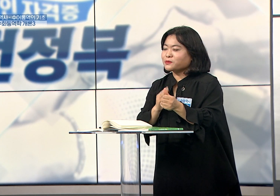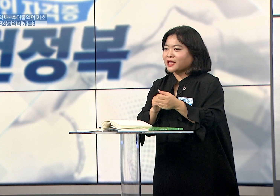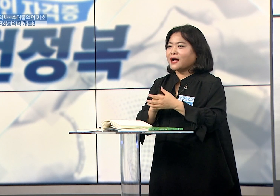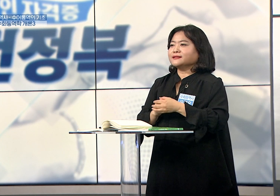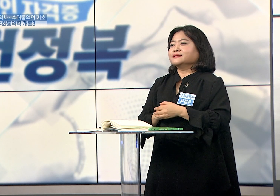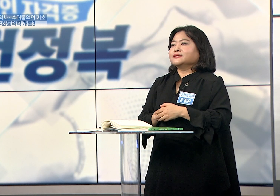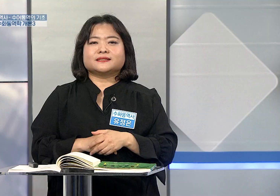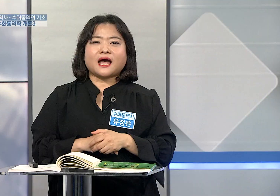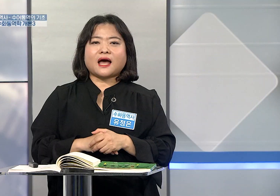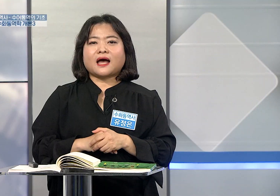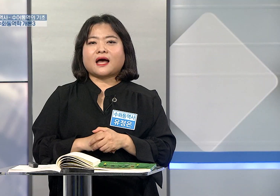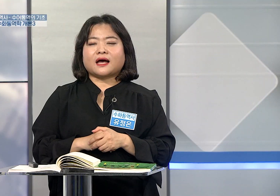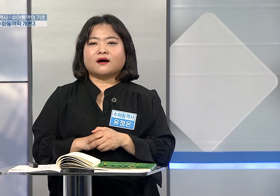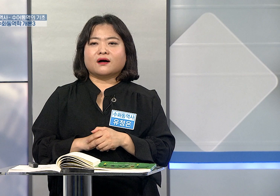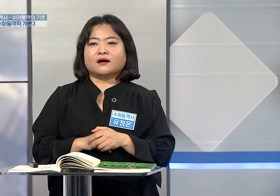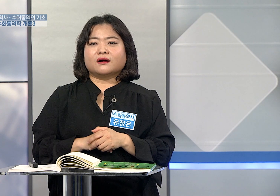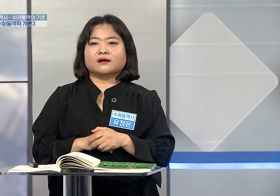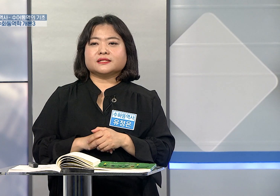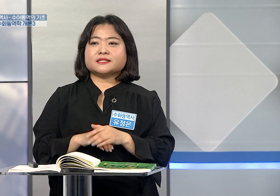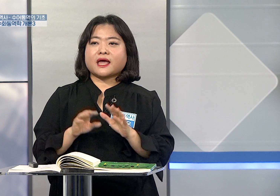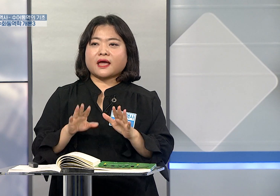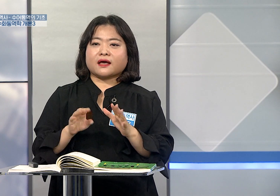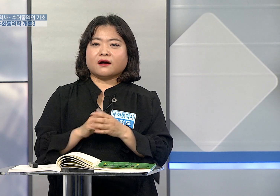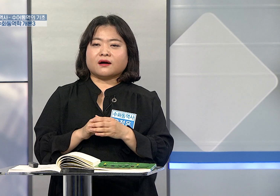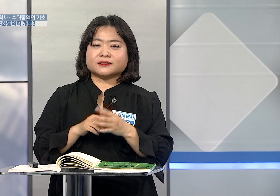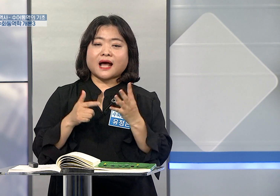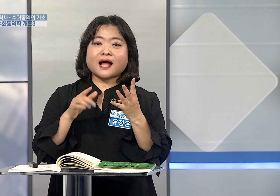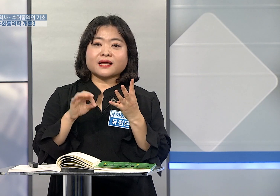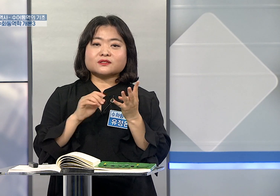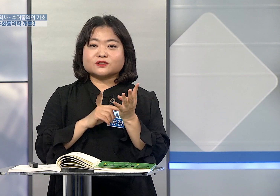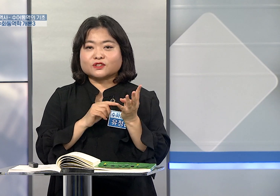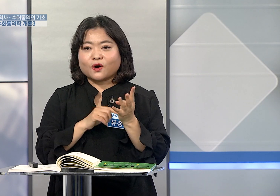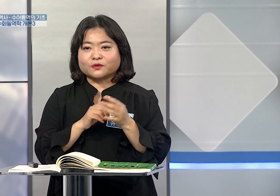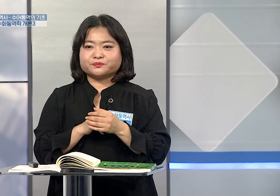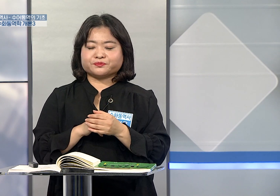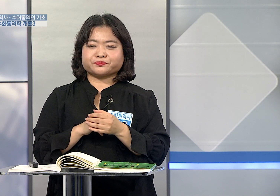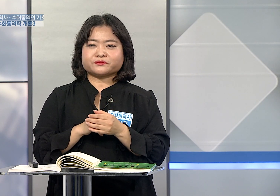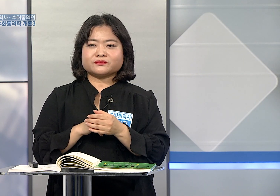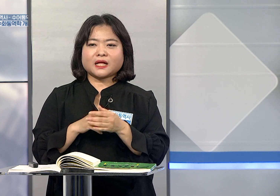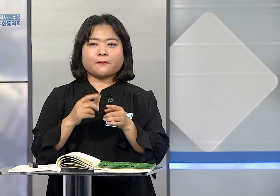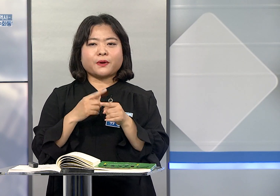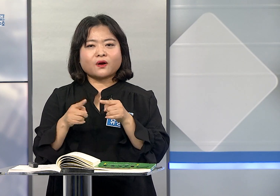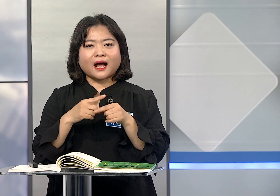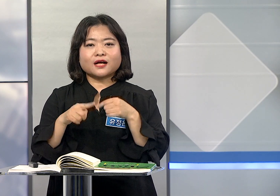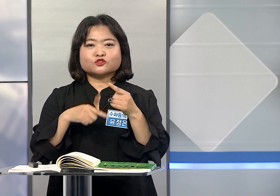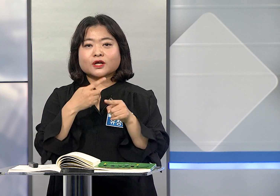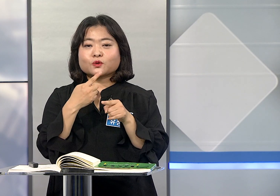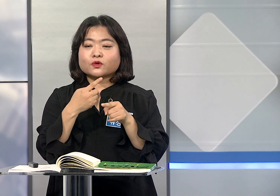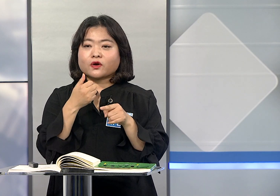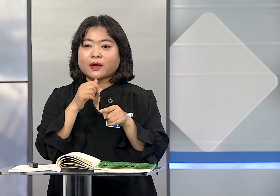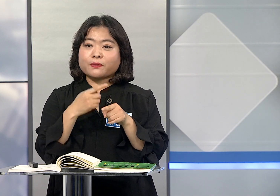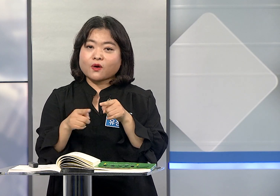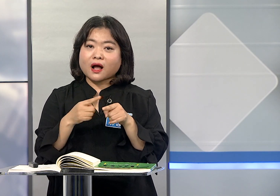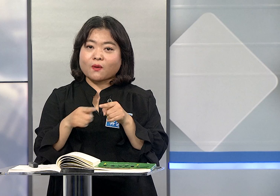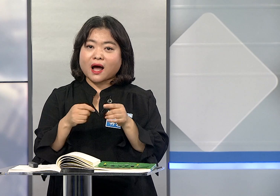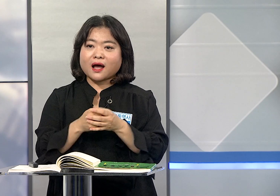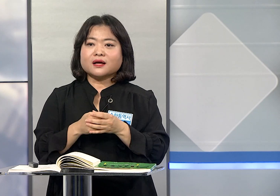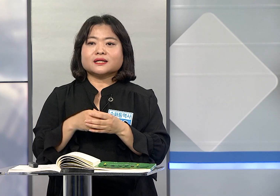봅니다. 자, 이제 4강에서는요. 평가, 수화통역의 평가와